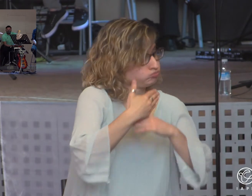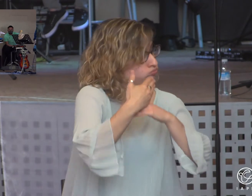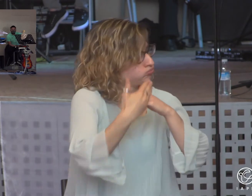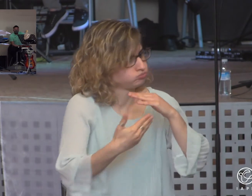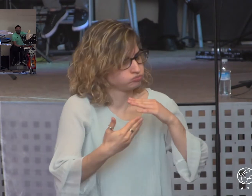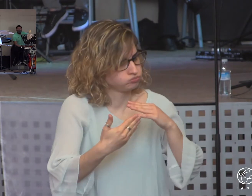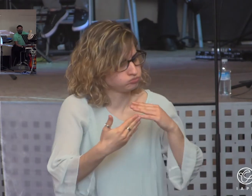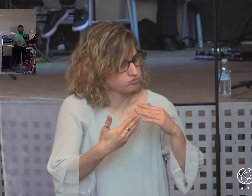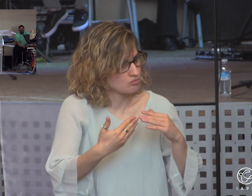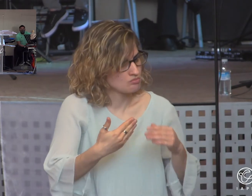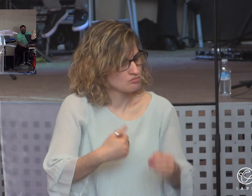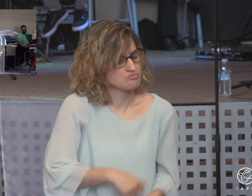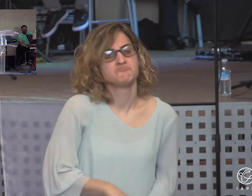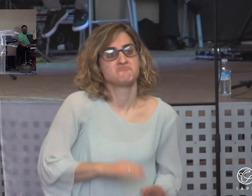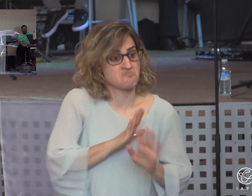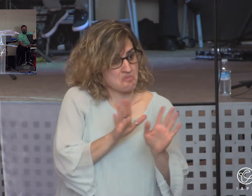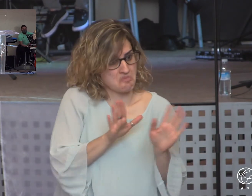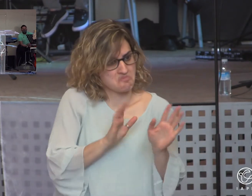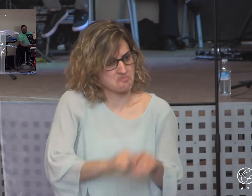no tienes más.